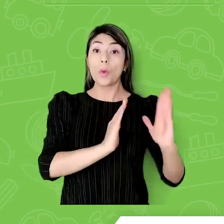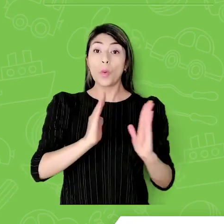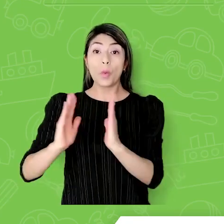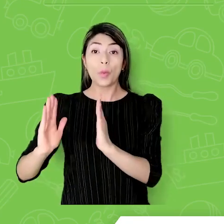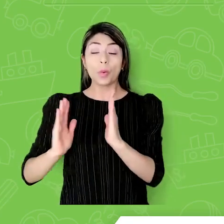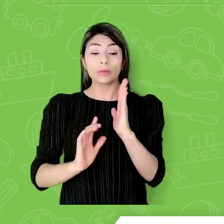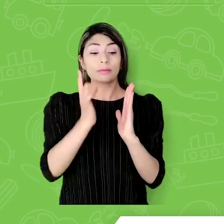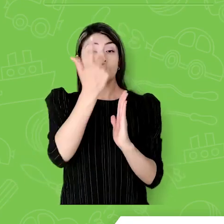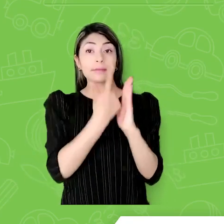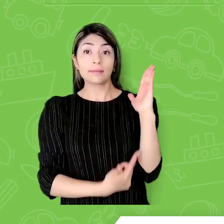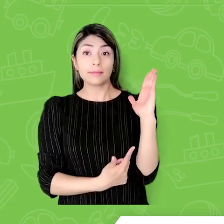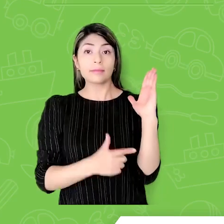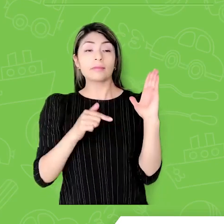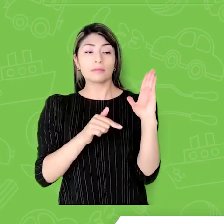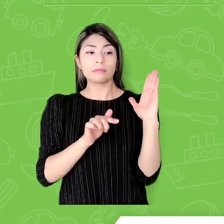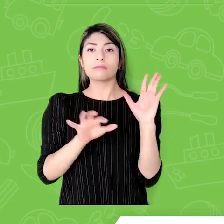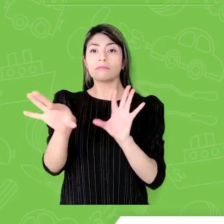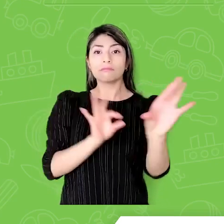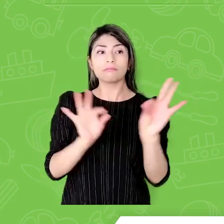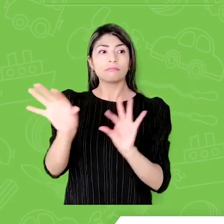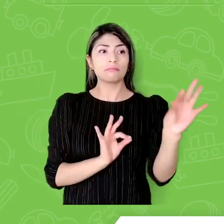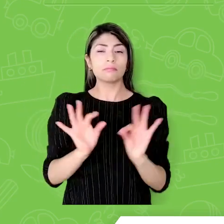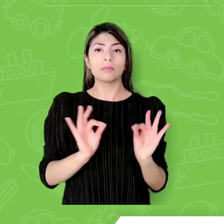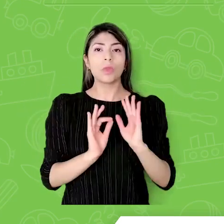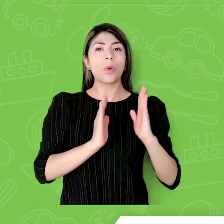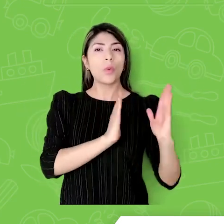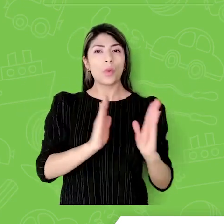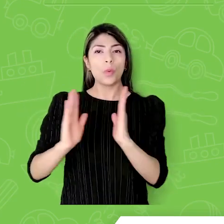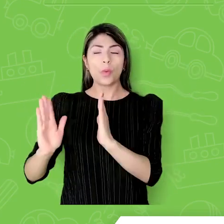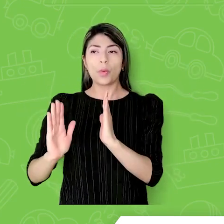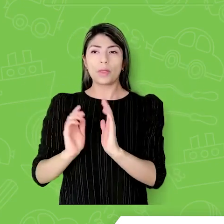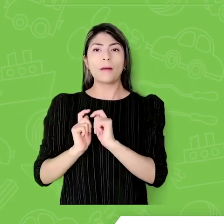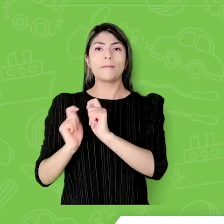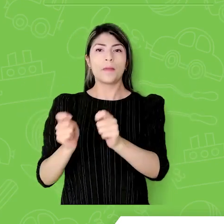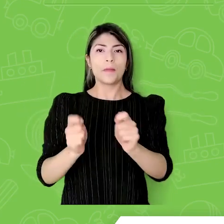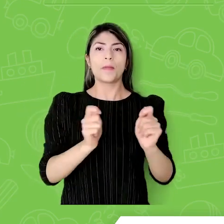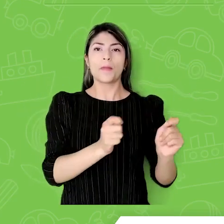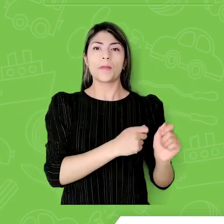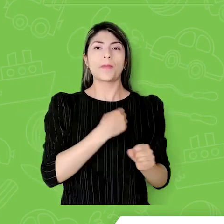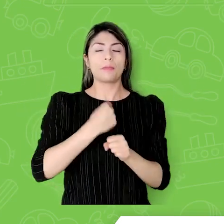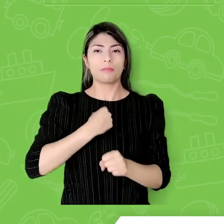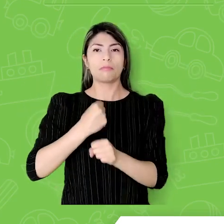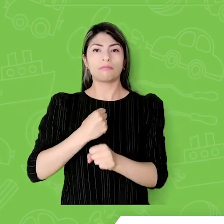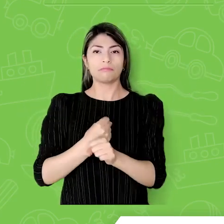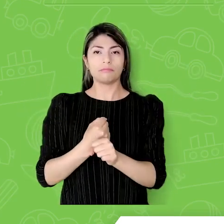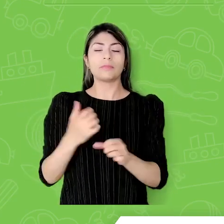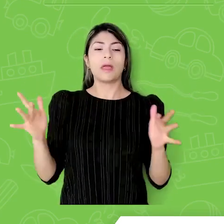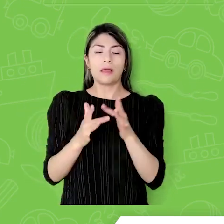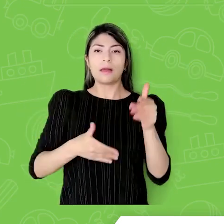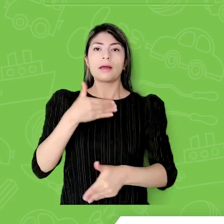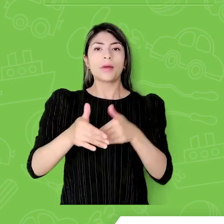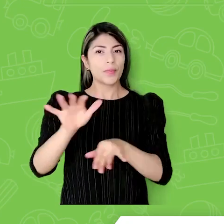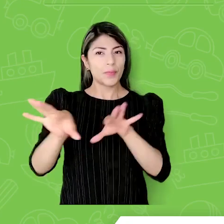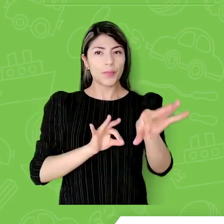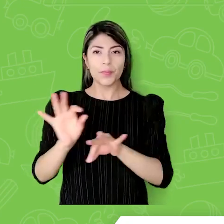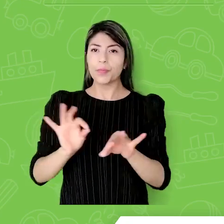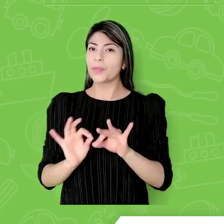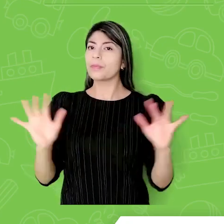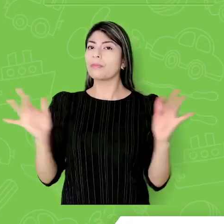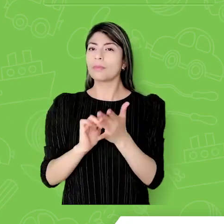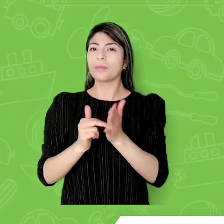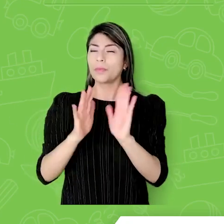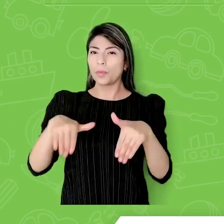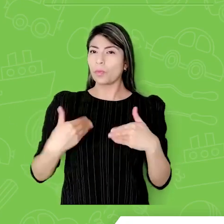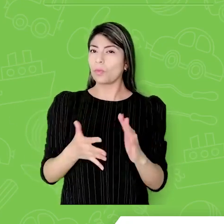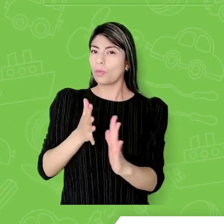las listas de elegibles para proveer las vacantes definitivas de los empleos ofertados en el presente proceso de selección, con